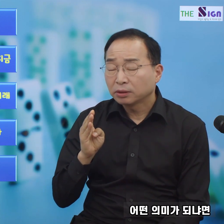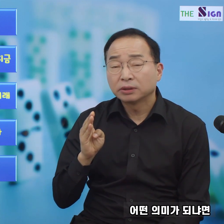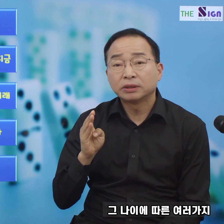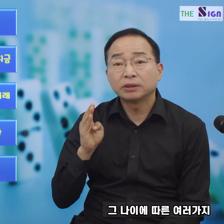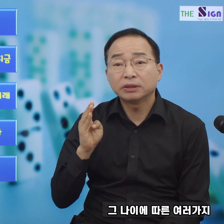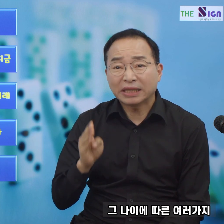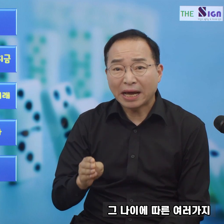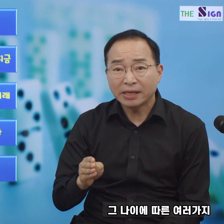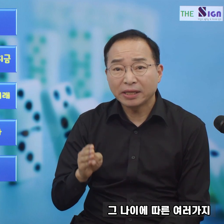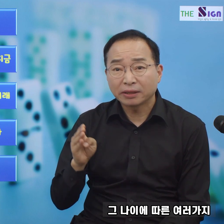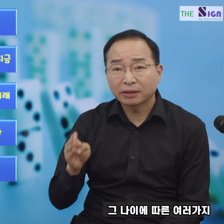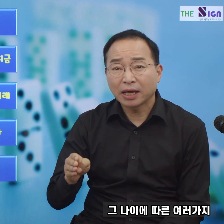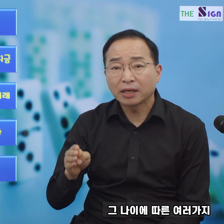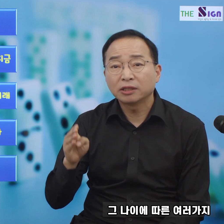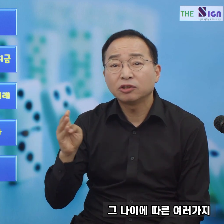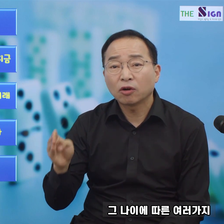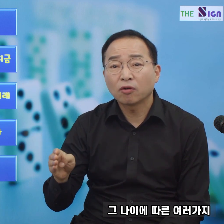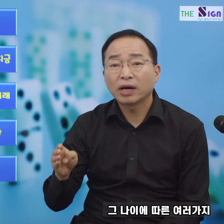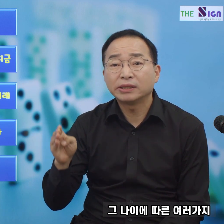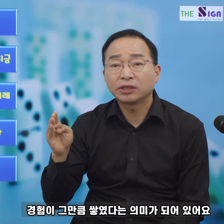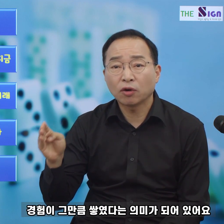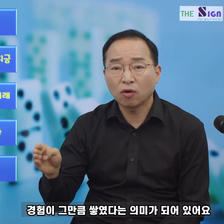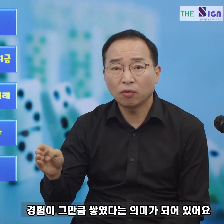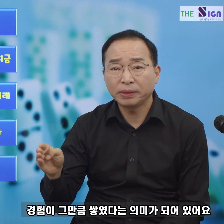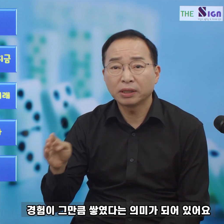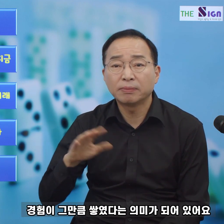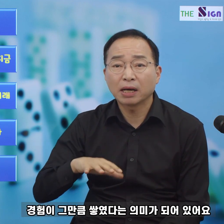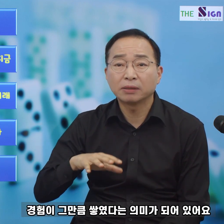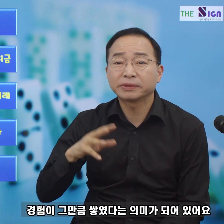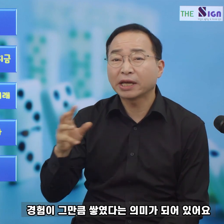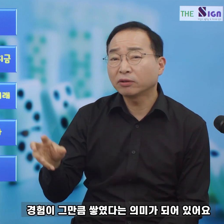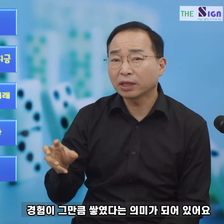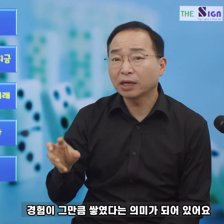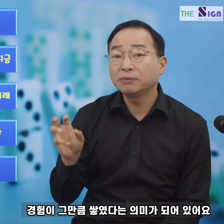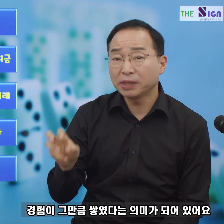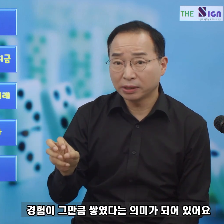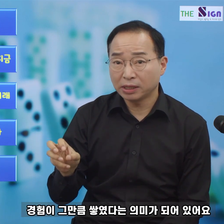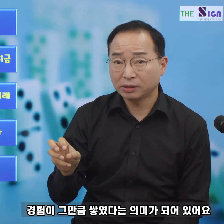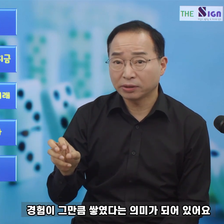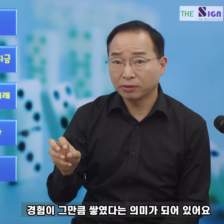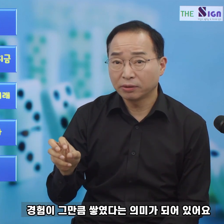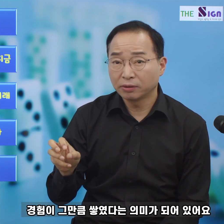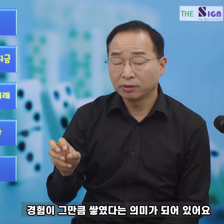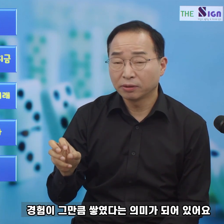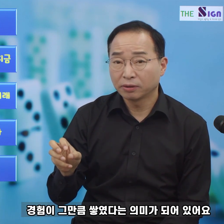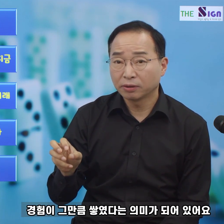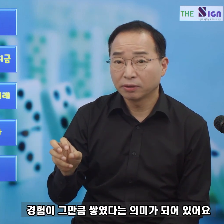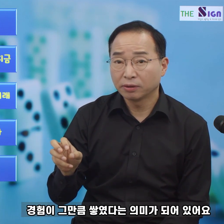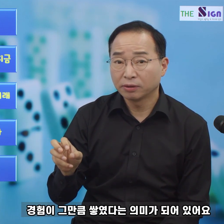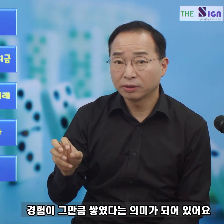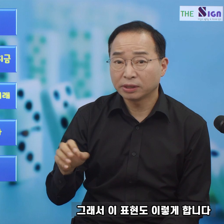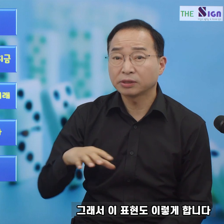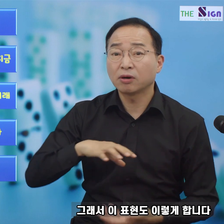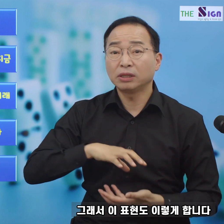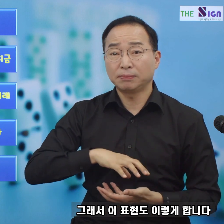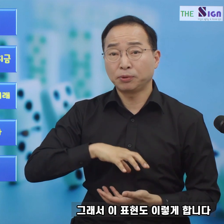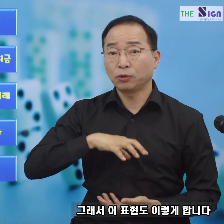그 나이에 따른 여러 가지 경험이 그만큼 쌓였다는 의미가 돼 있어요. 그래서 이